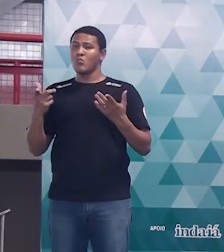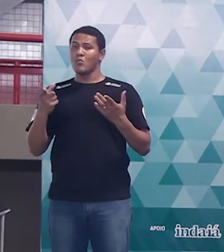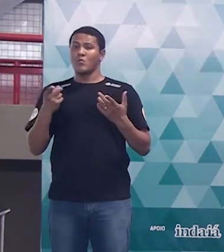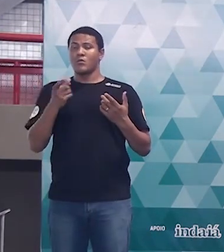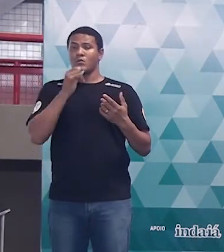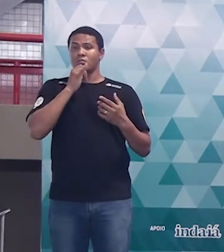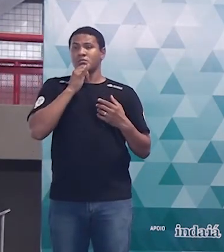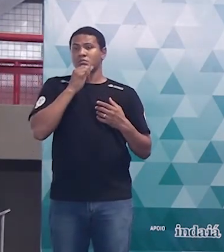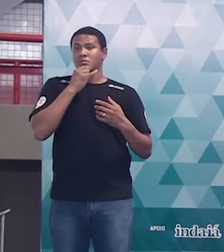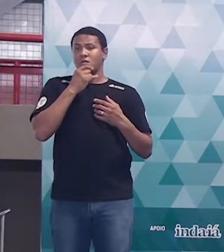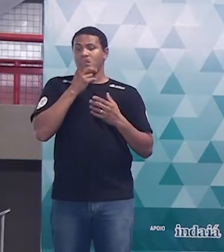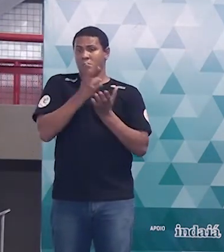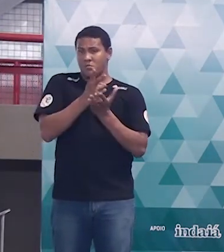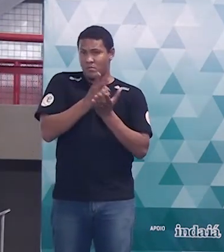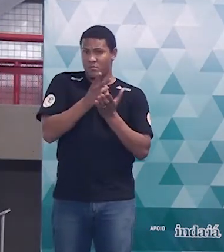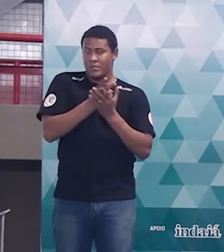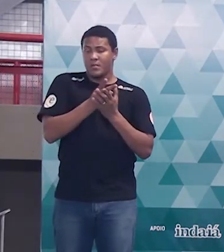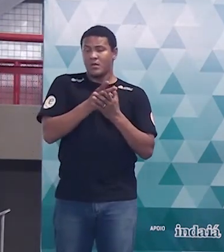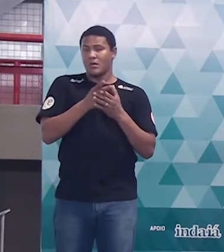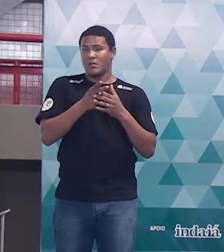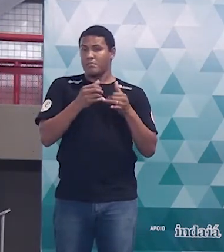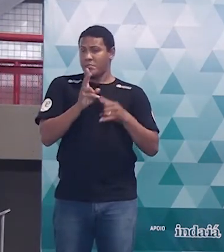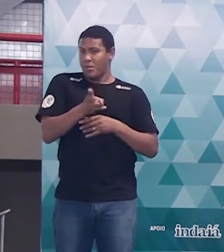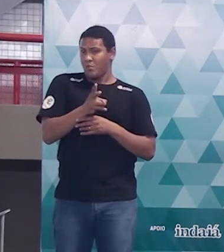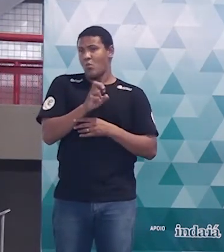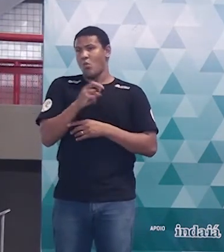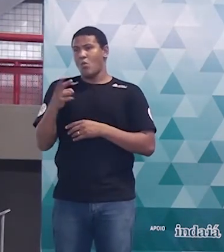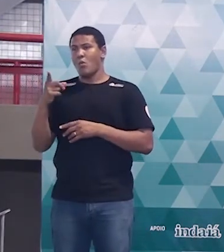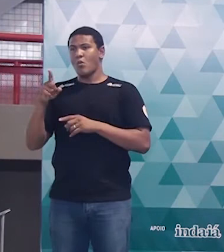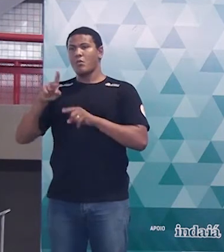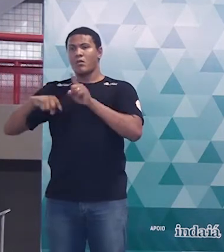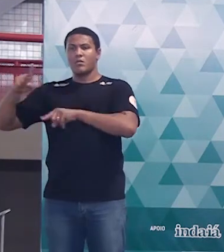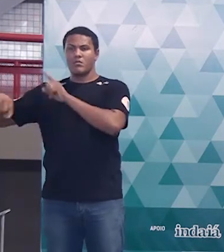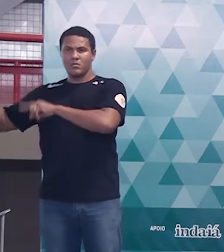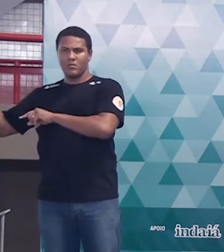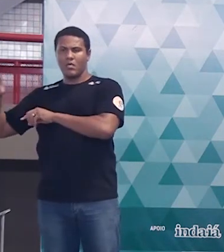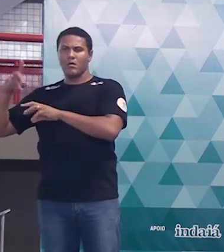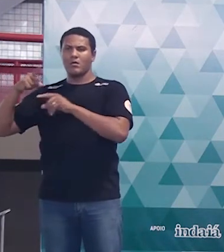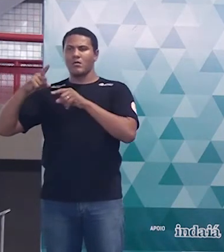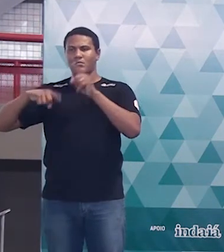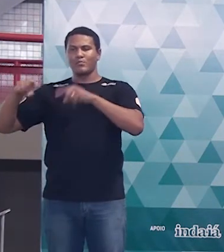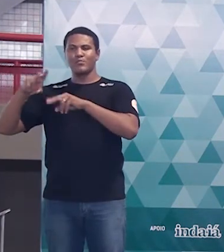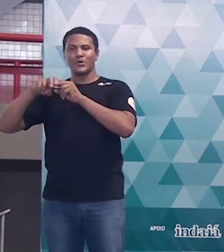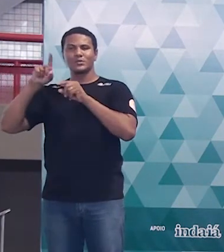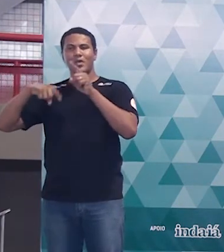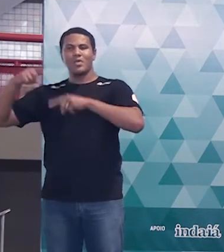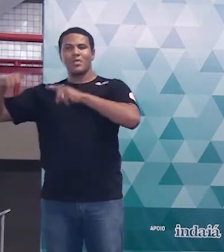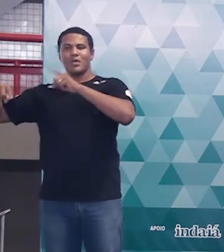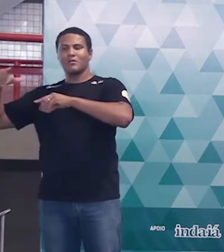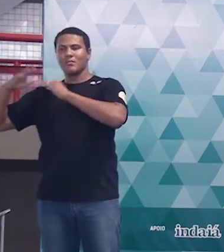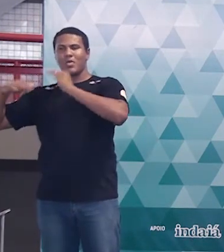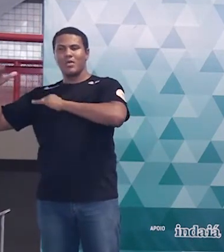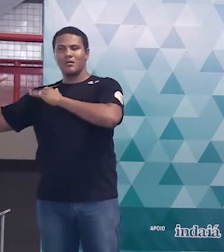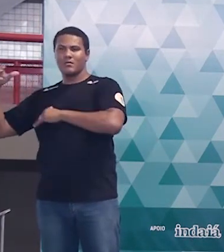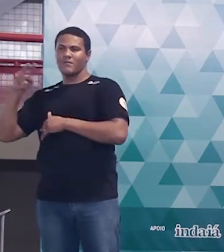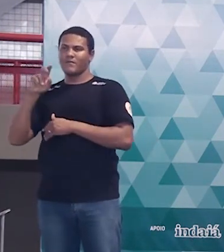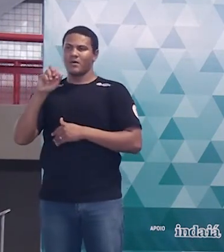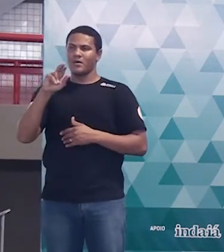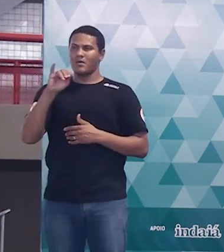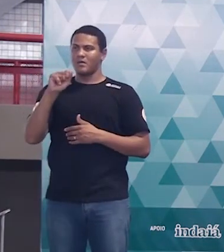varia? Varia. Daí falar que ele é o quê? Variável.